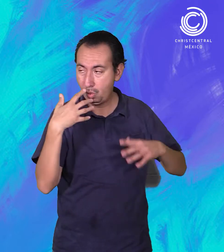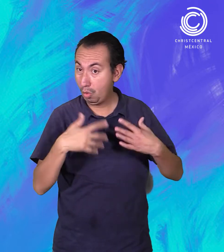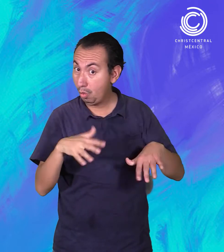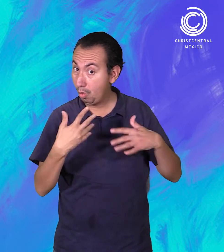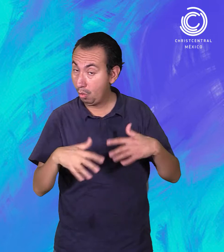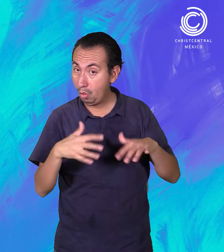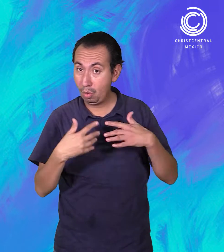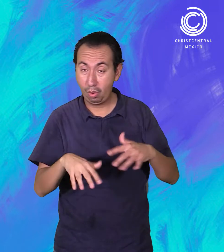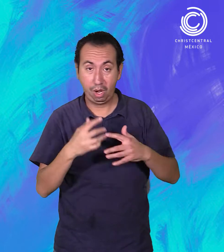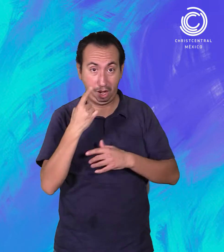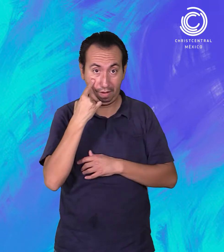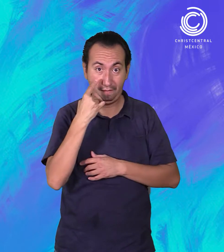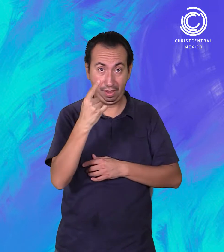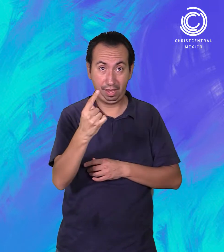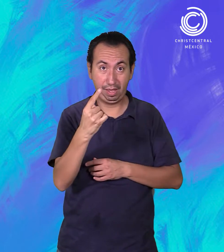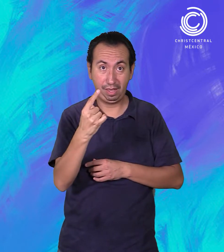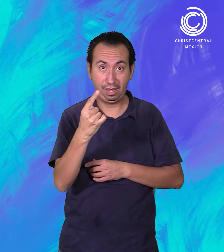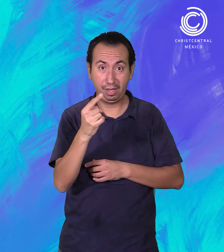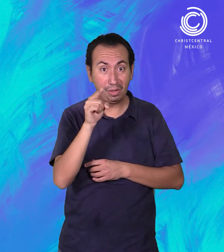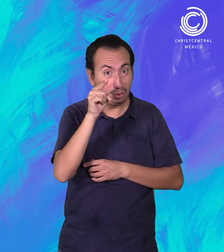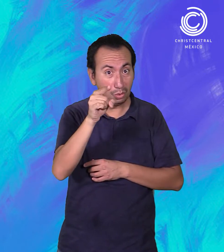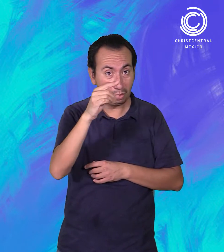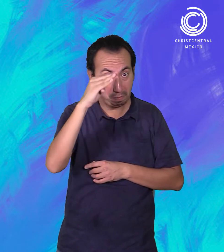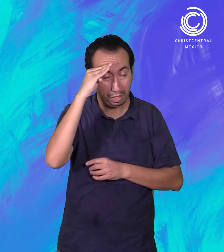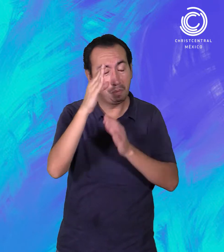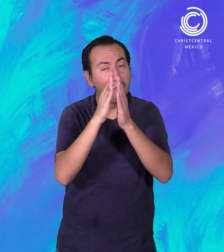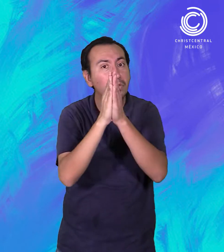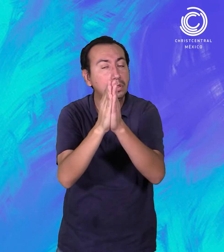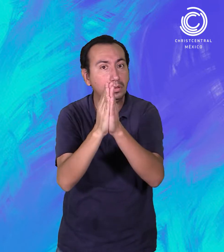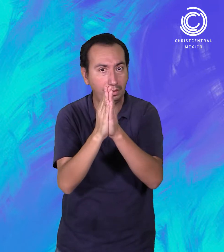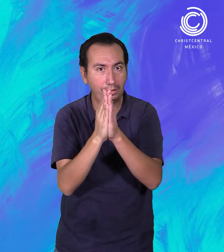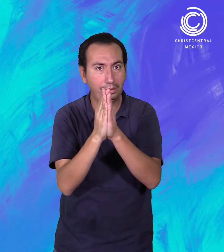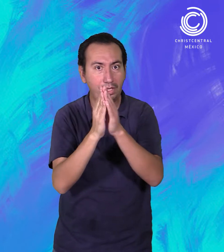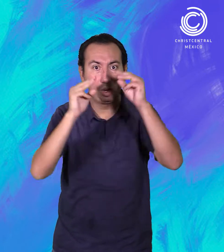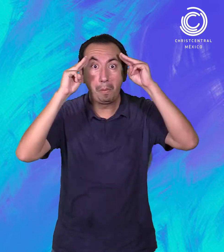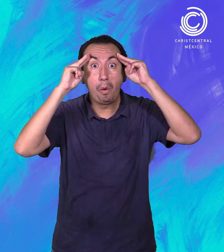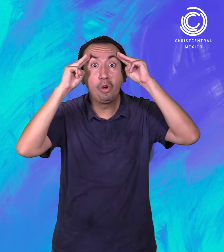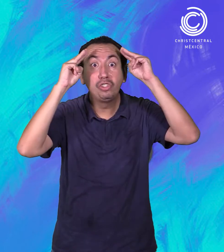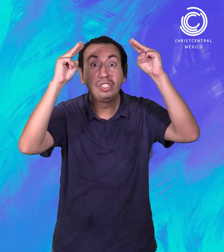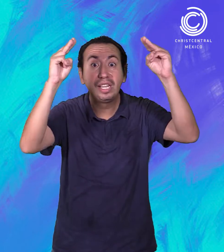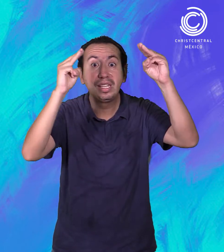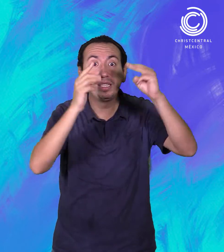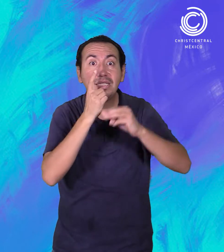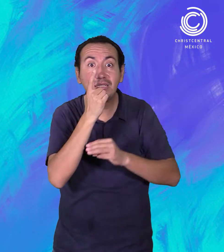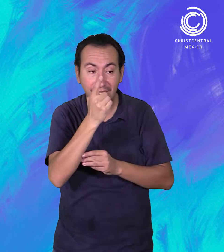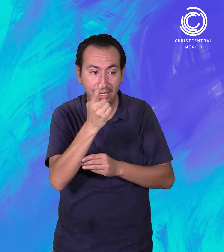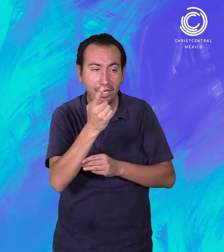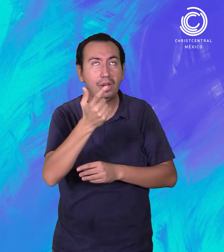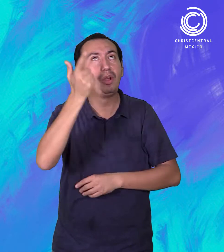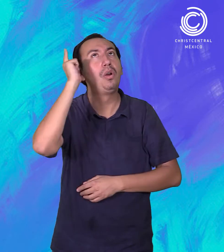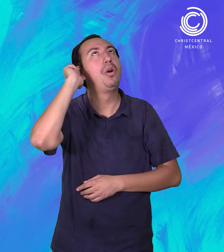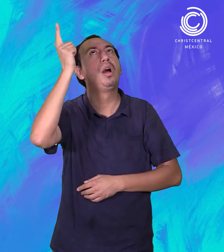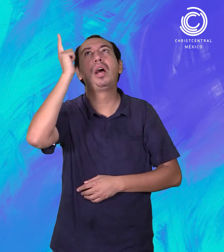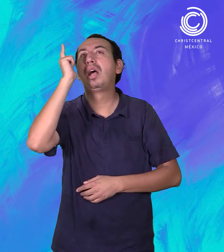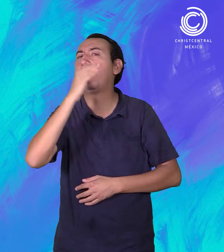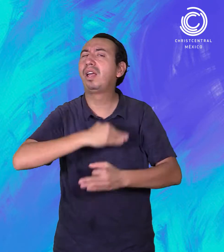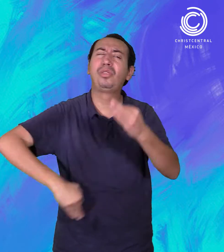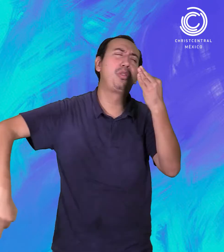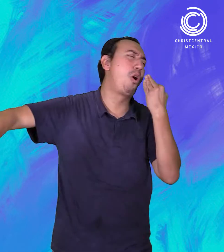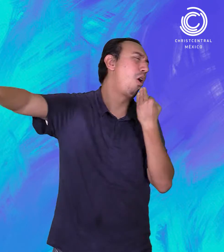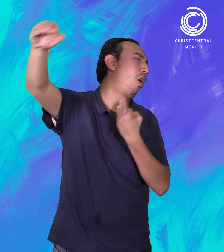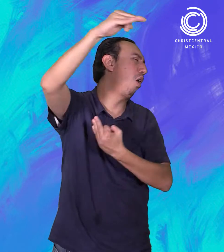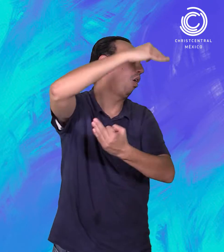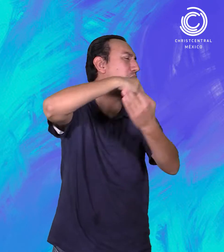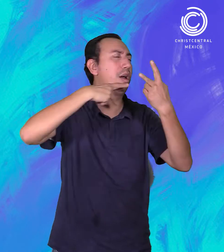sublime, no como profecía, sino como un ruego. Moisés hablando: ¿cómo quisiera que todo el pueblo del